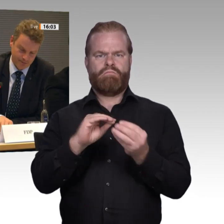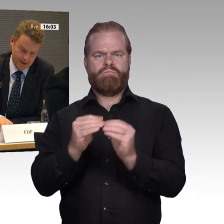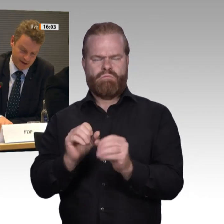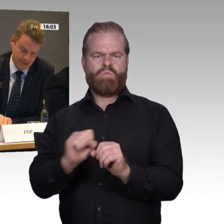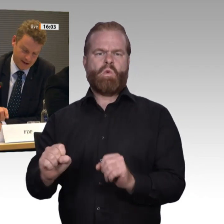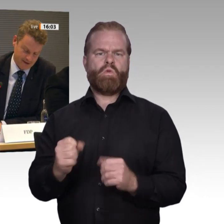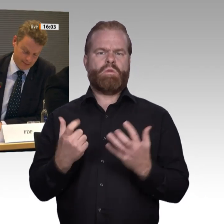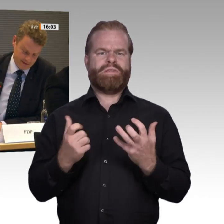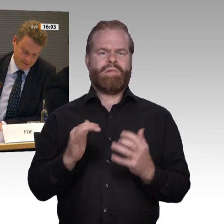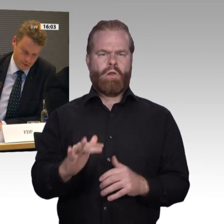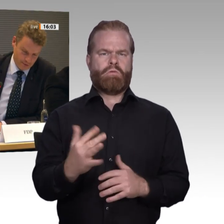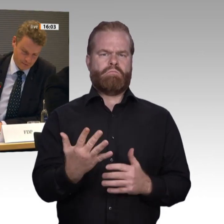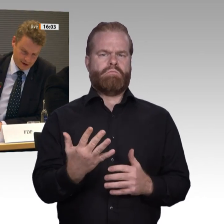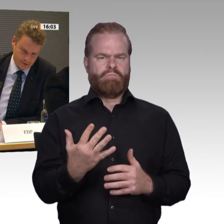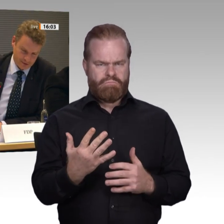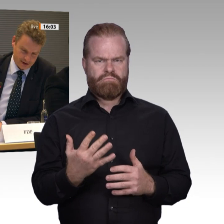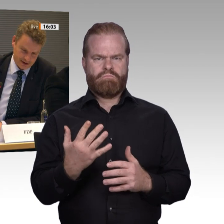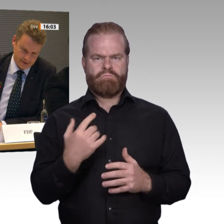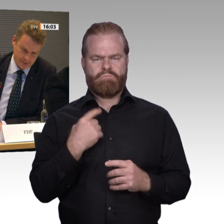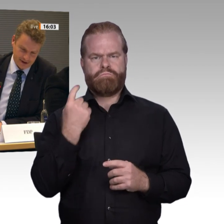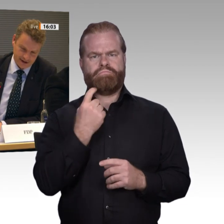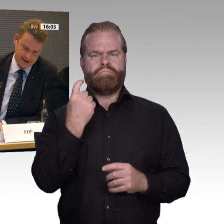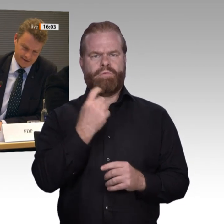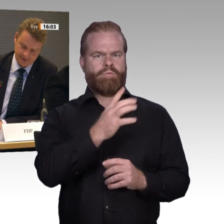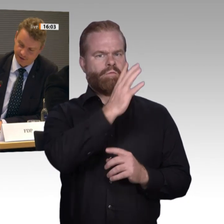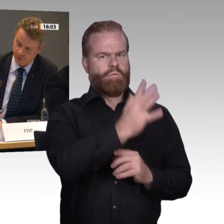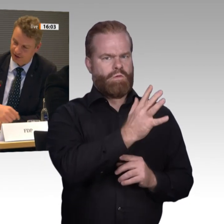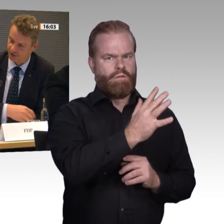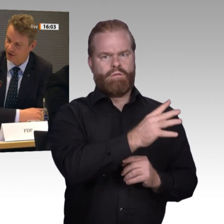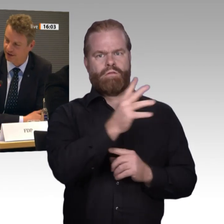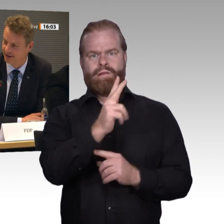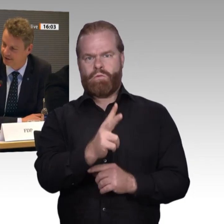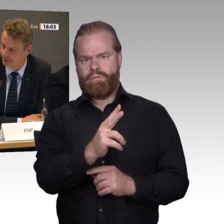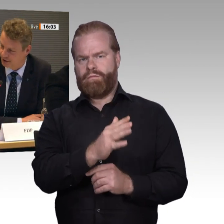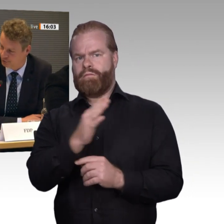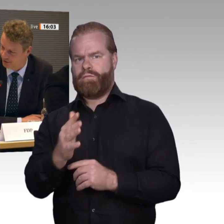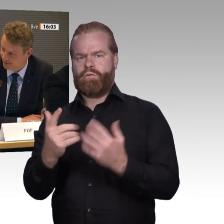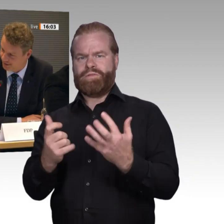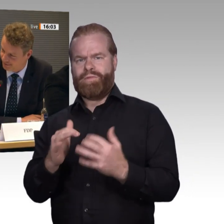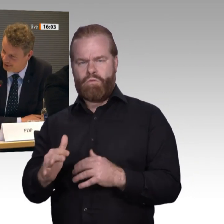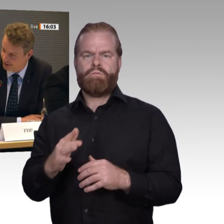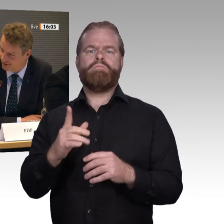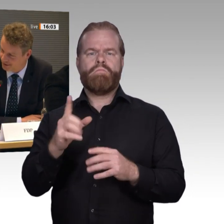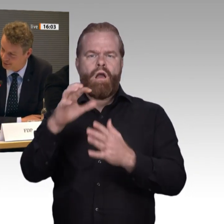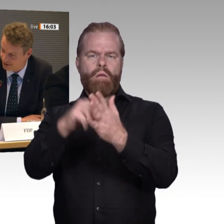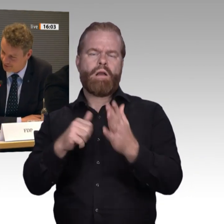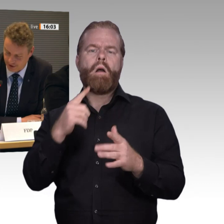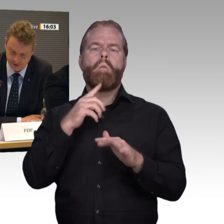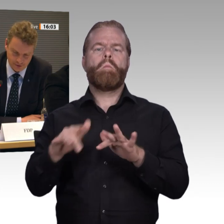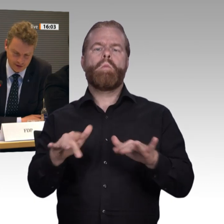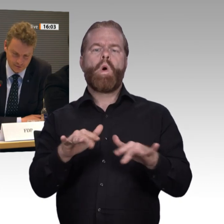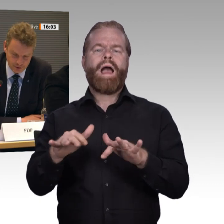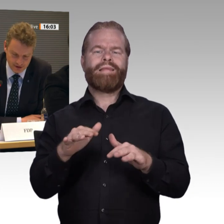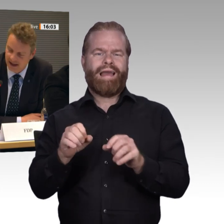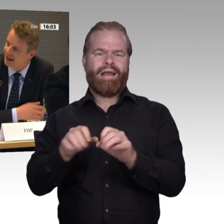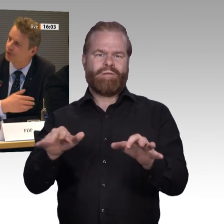Kapitel im SGB 12. Und da müsste man ja auch noch bedenken, dass das, was vorher steuerlich geltend gemacht worden ist, jetzt nicht mehr geltend gemacht wird, sodass